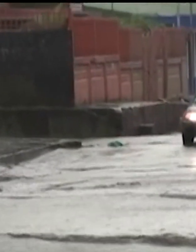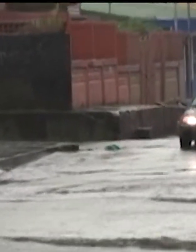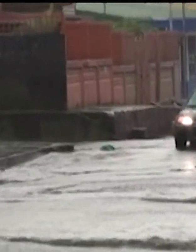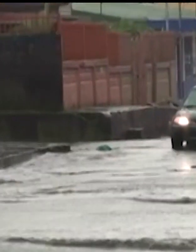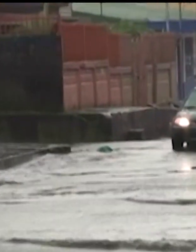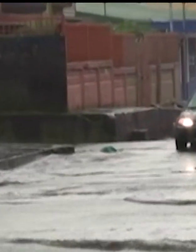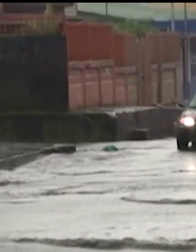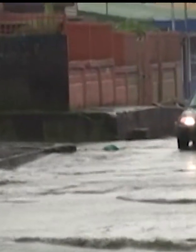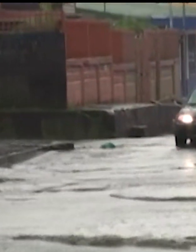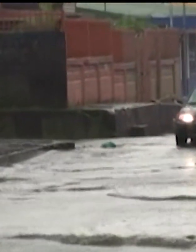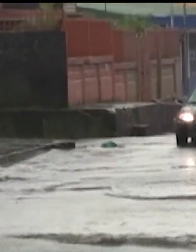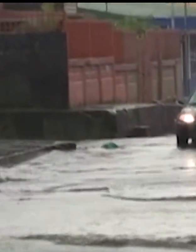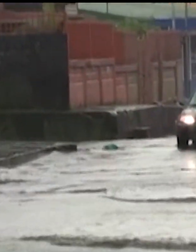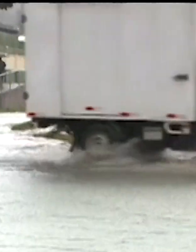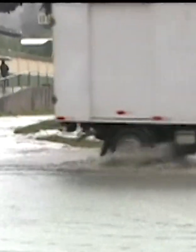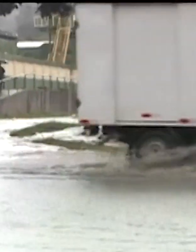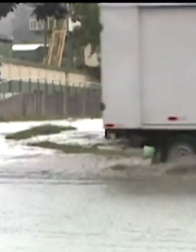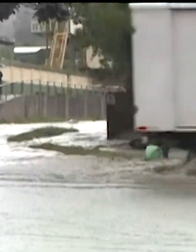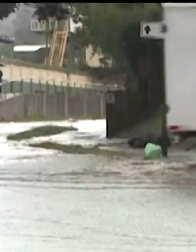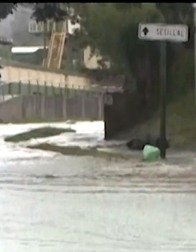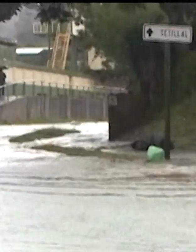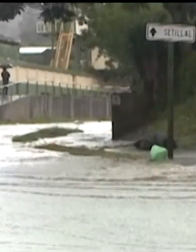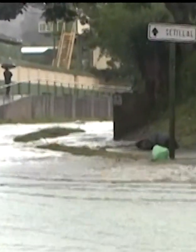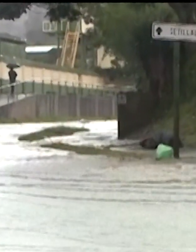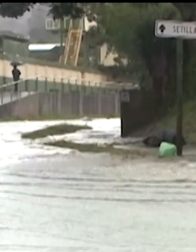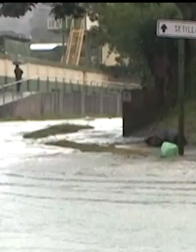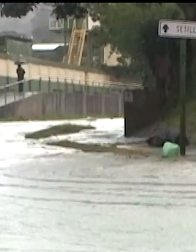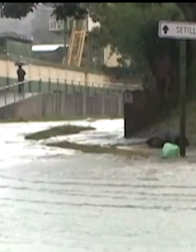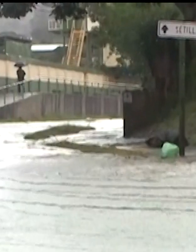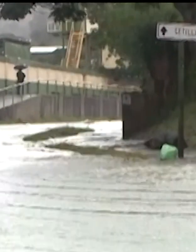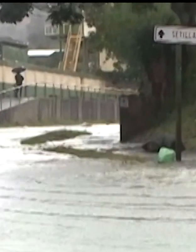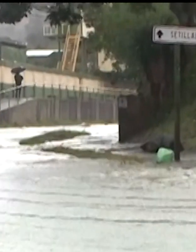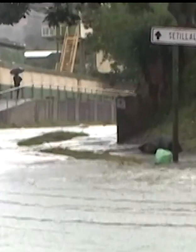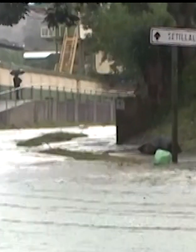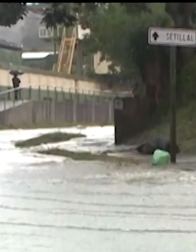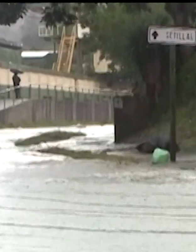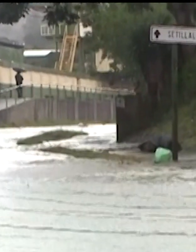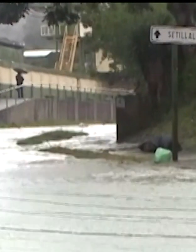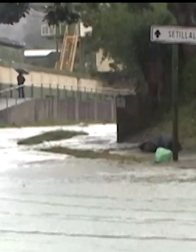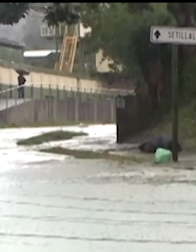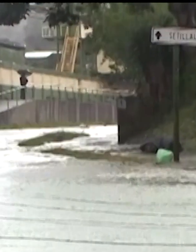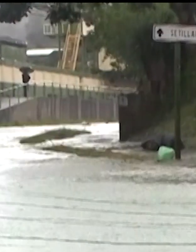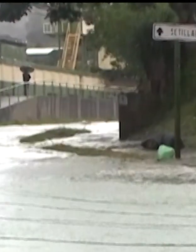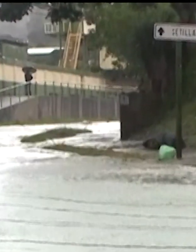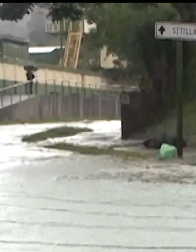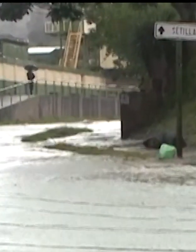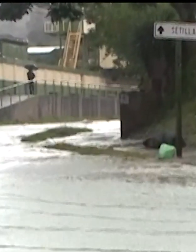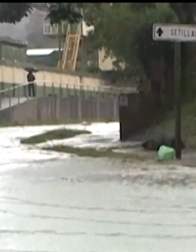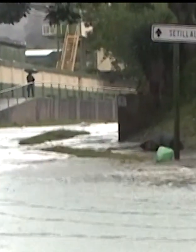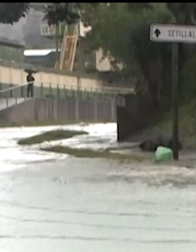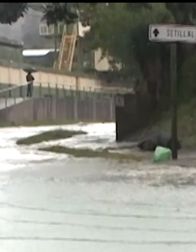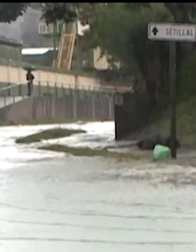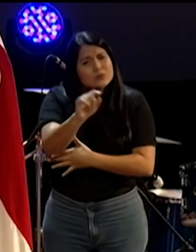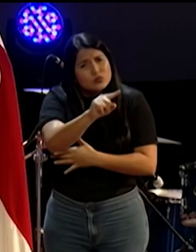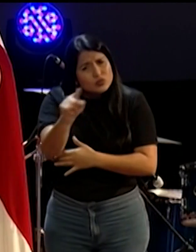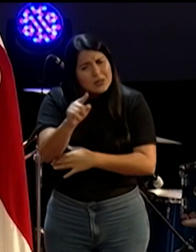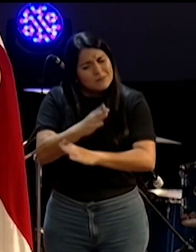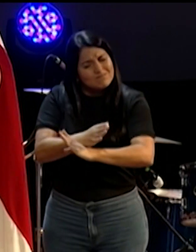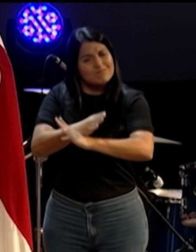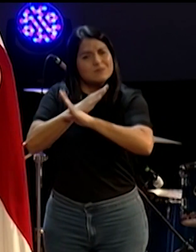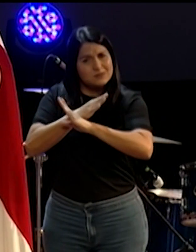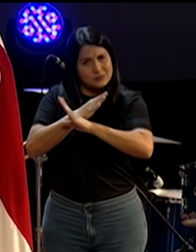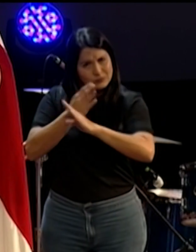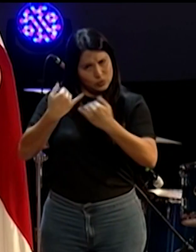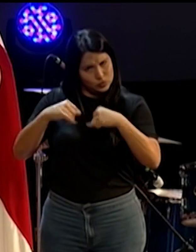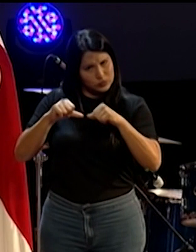que la Comisión Nacional de Emergencias declaró alerta amarilla para el Pacífico, Valle Central, el Cantón de Sarapiquí y la zona norte.